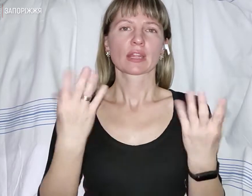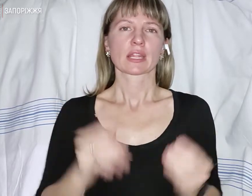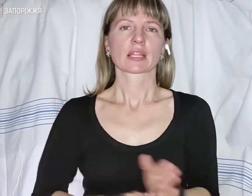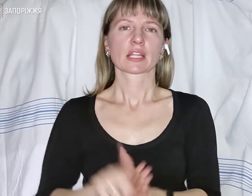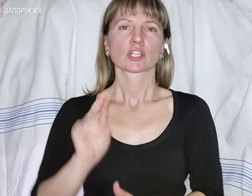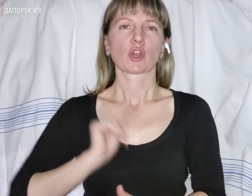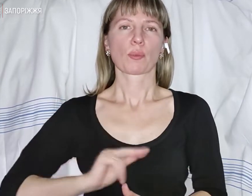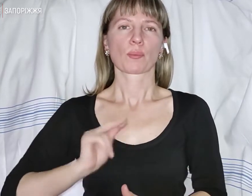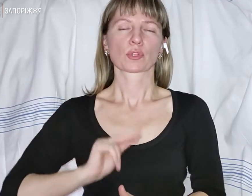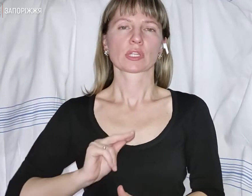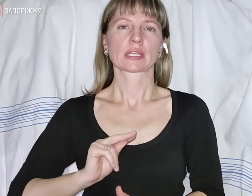повисеть.